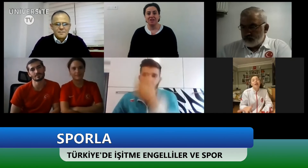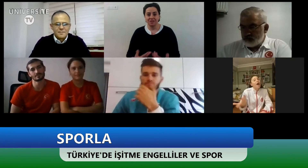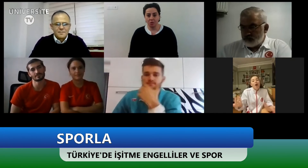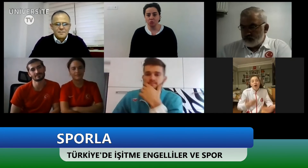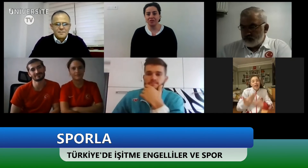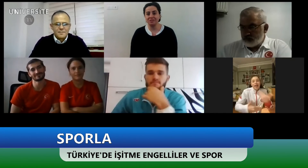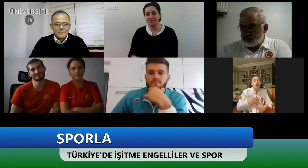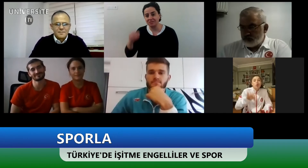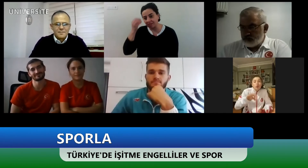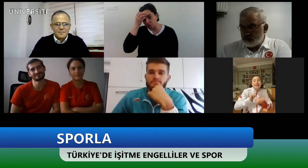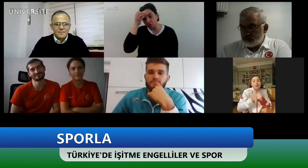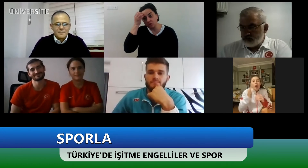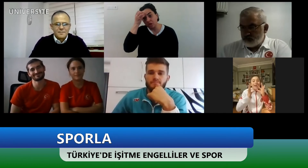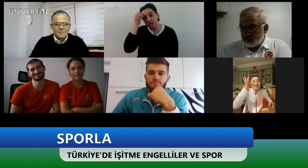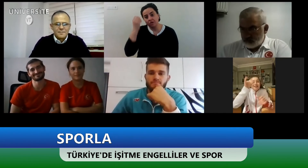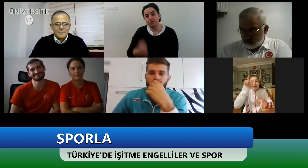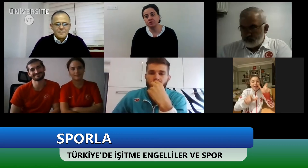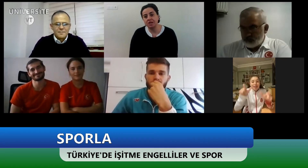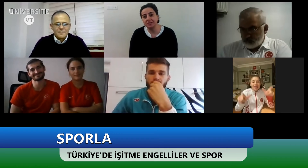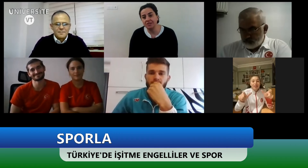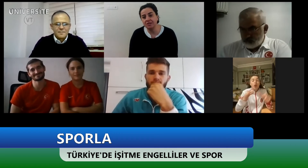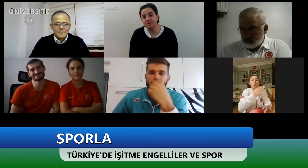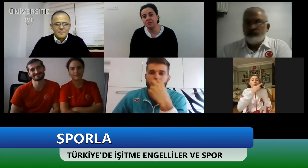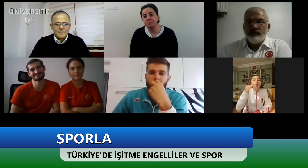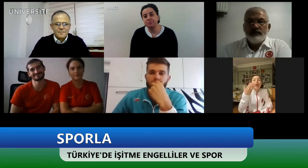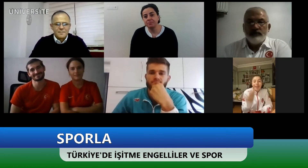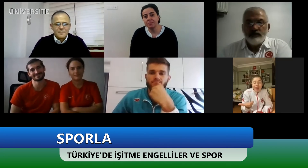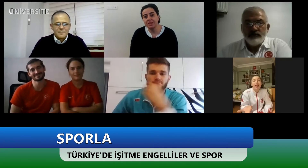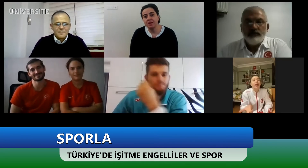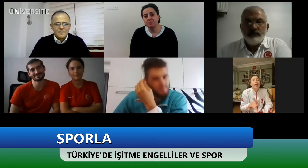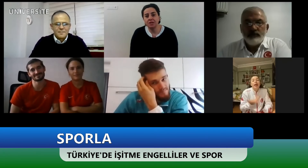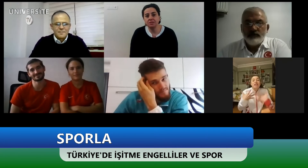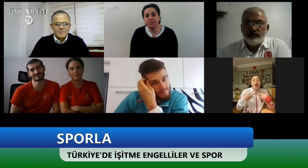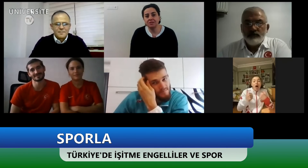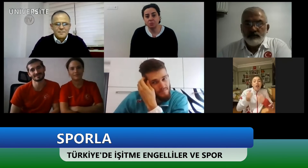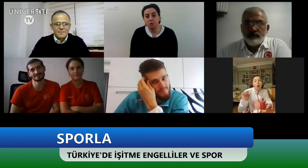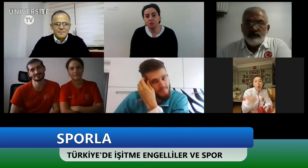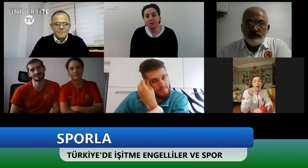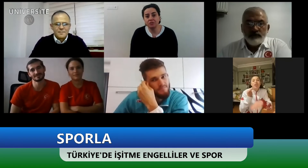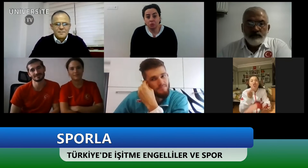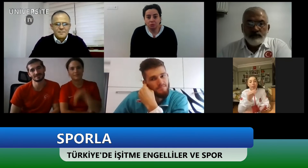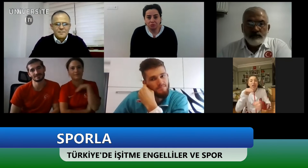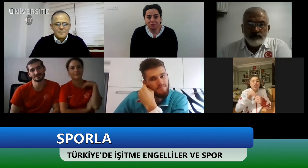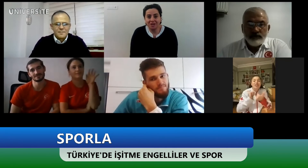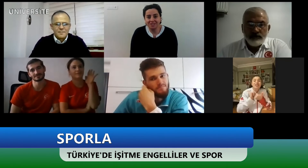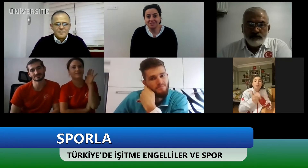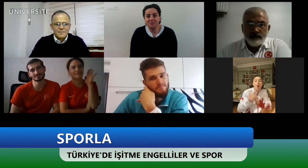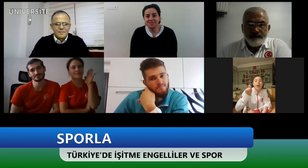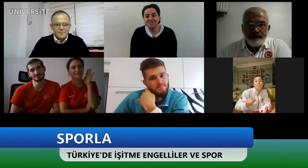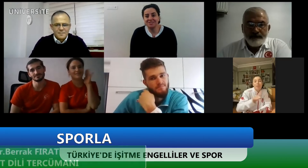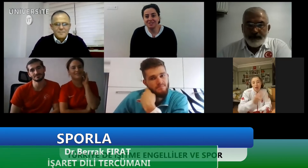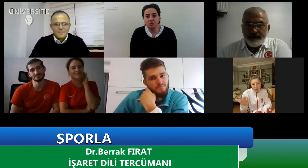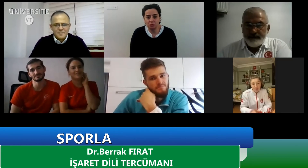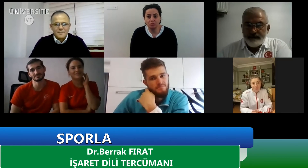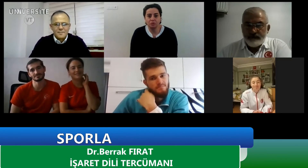birlikte özgüveninizi kazanıyorsunuz. O yüzden de ben sporcu olarak çok mutluyum. Hayatın